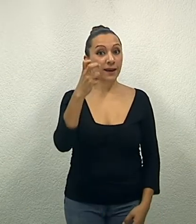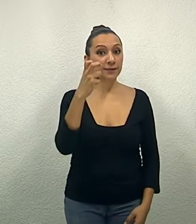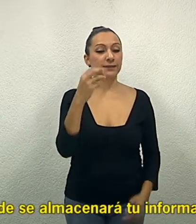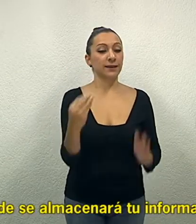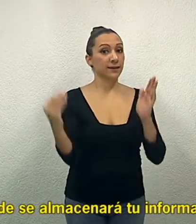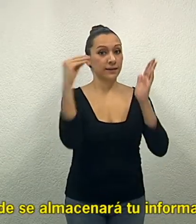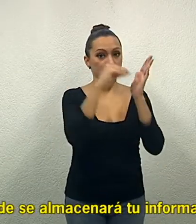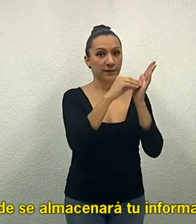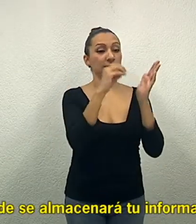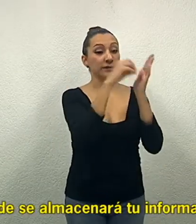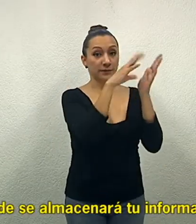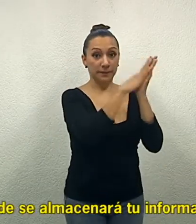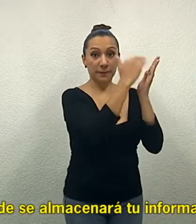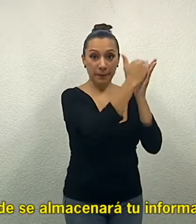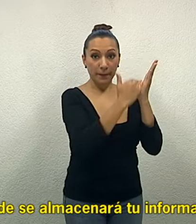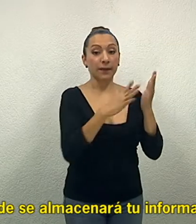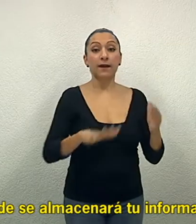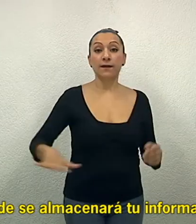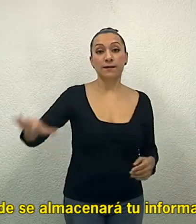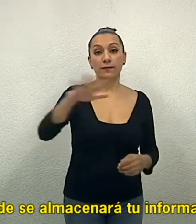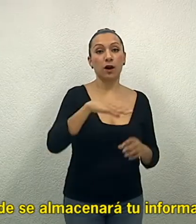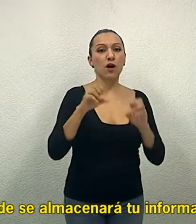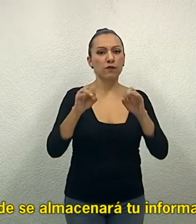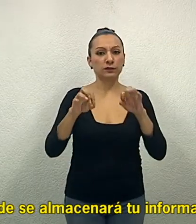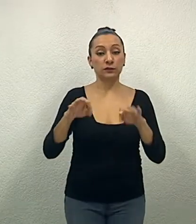donde se almacenará tu información